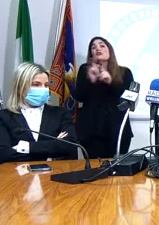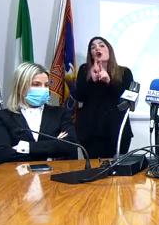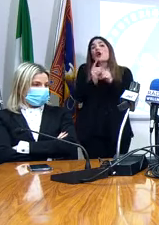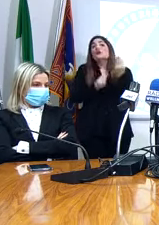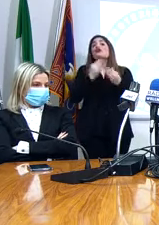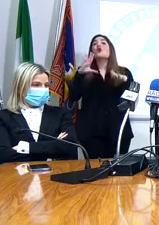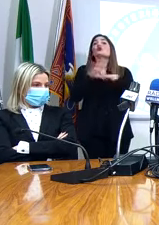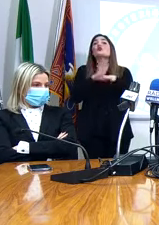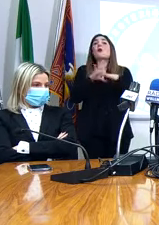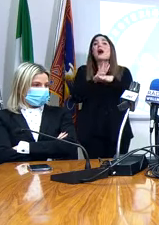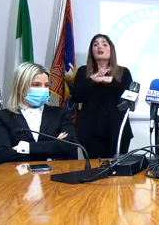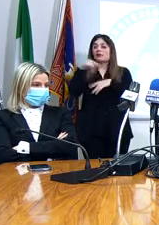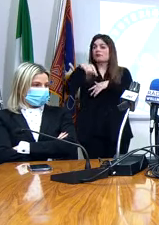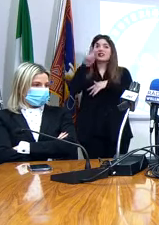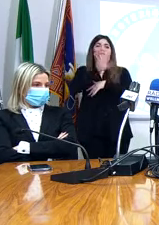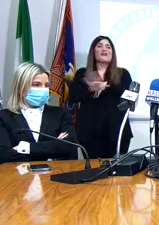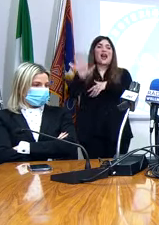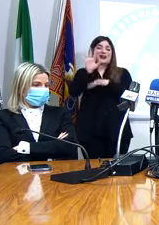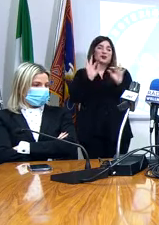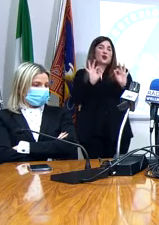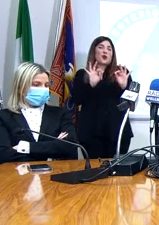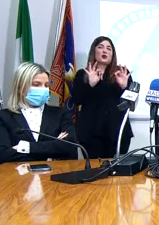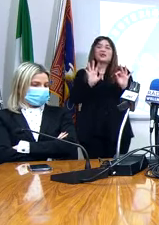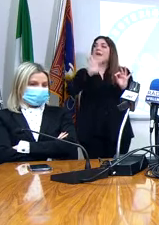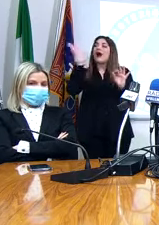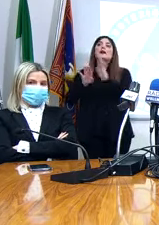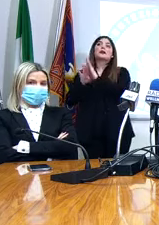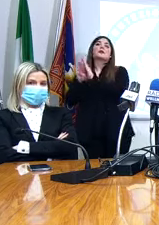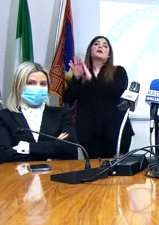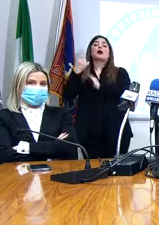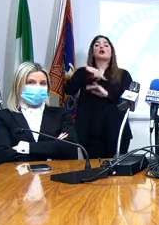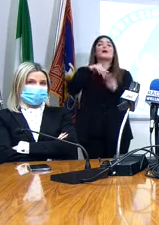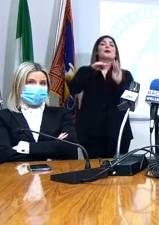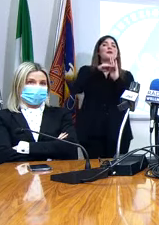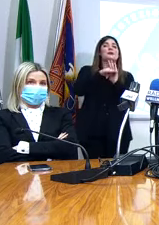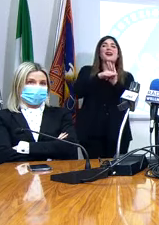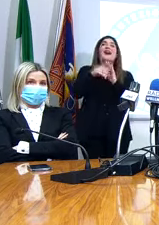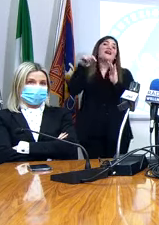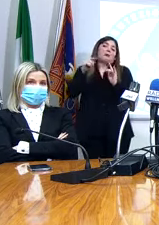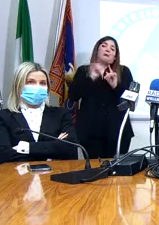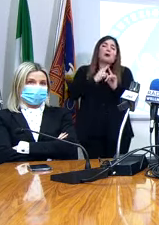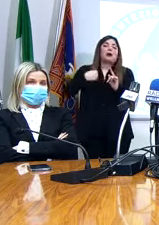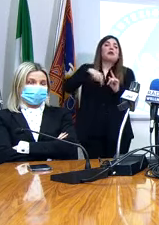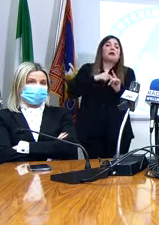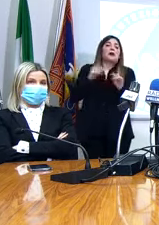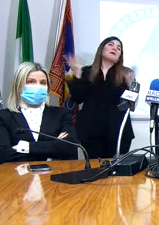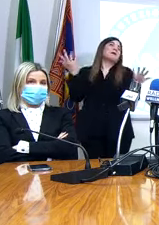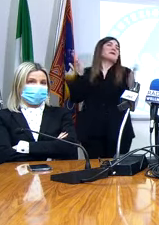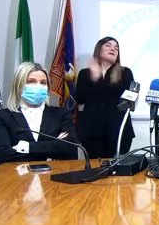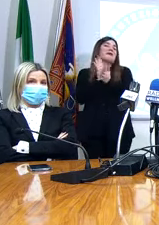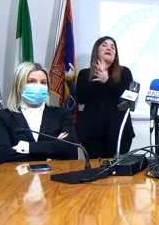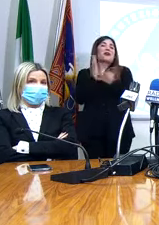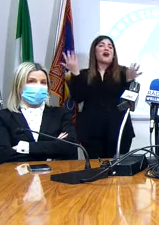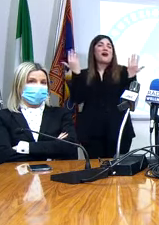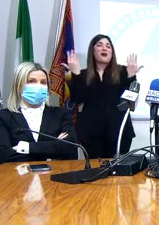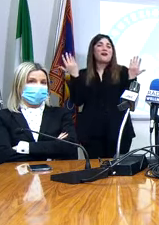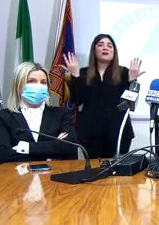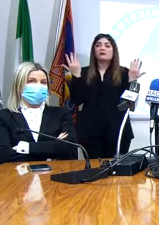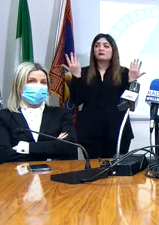più in difficoltà. I salti di gioia li faremo quando nessuno avrà difficoltà. Vedete ad esempio che abbiamo il Sud, che nella prima